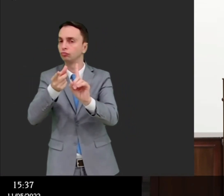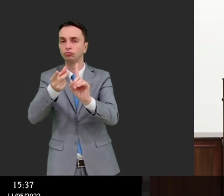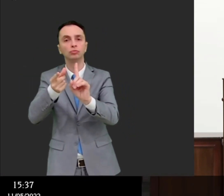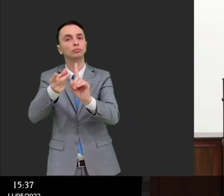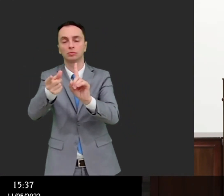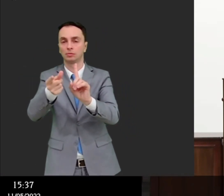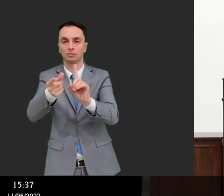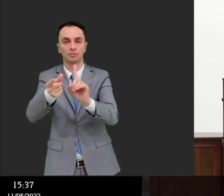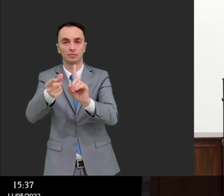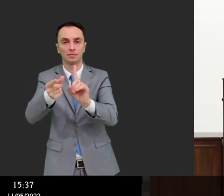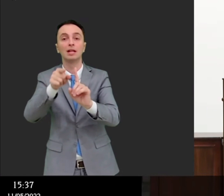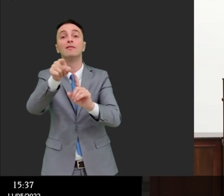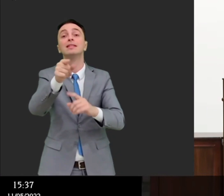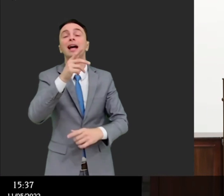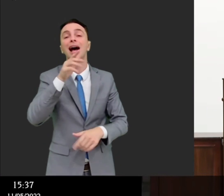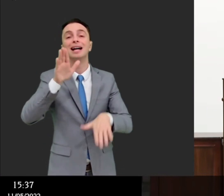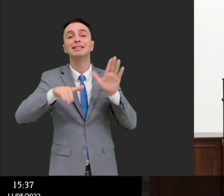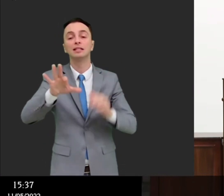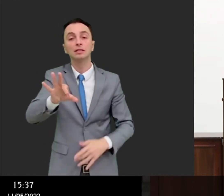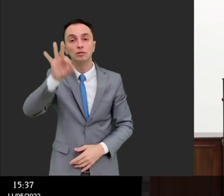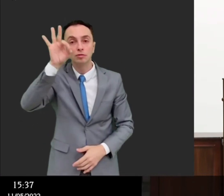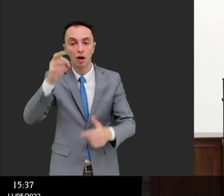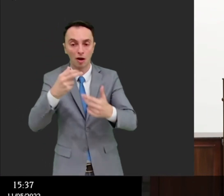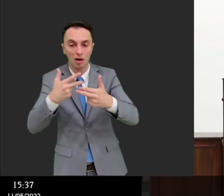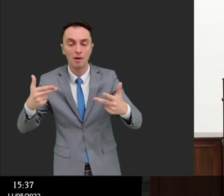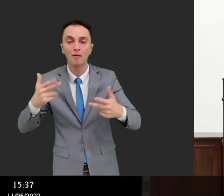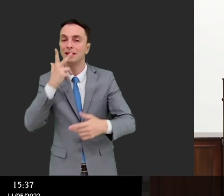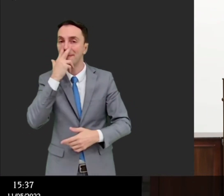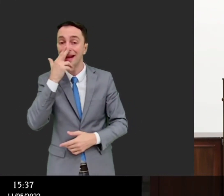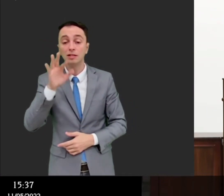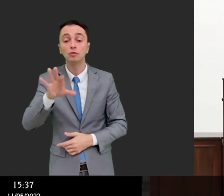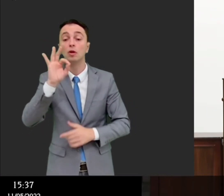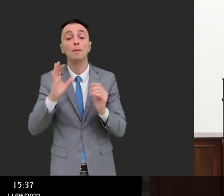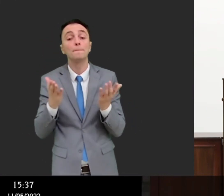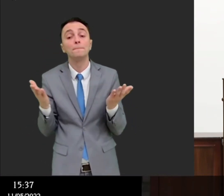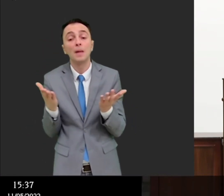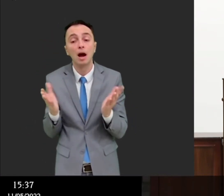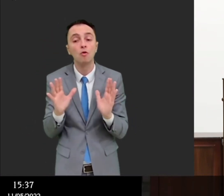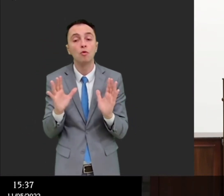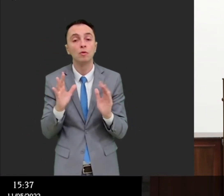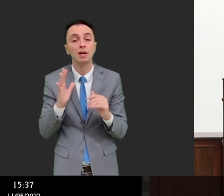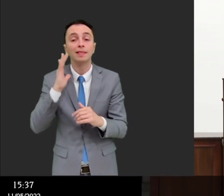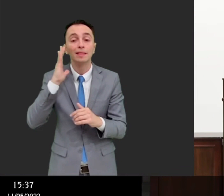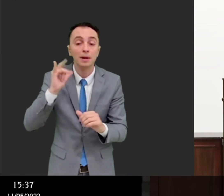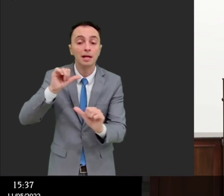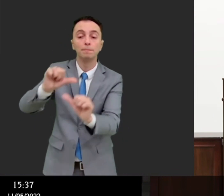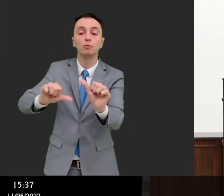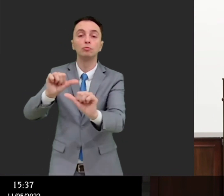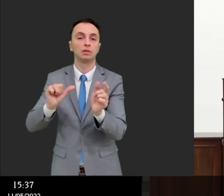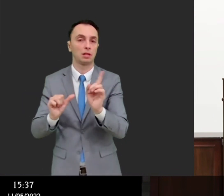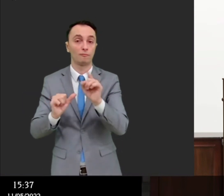que está escolhendo só para os teus dias, mas não. Aquilo ali é para você, para o teu neto e para a tua